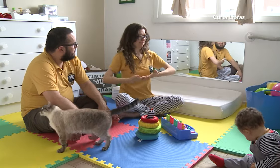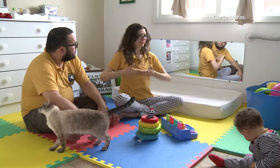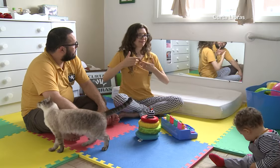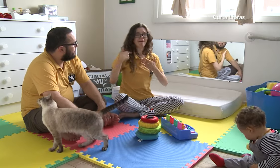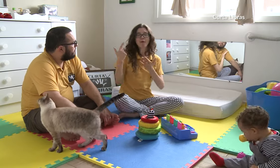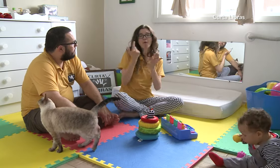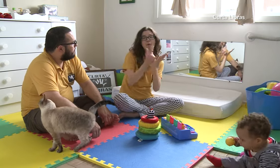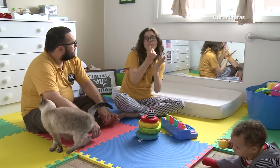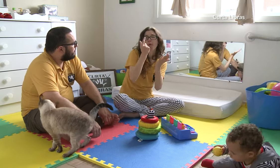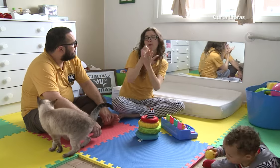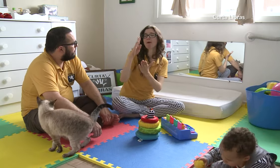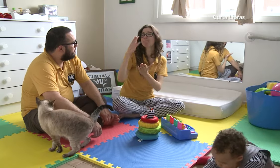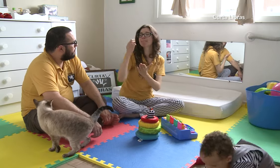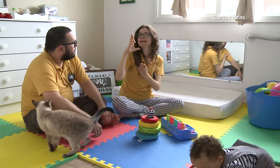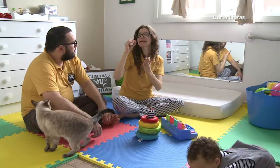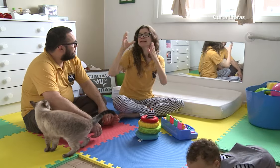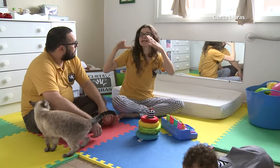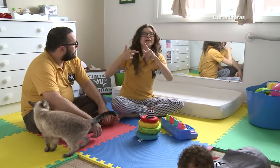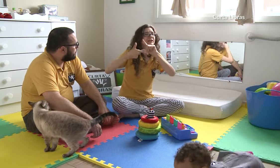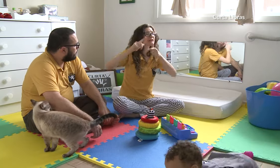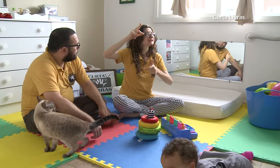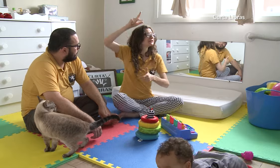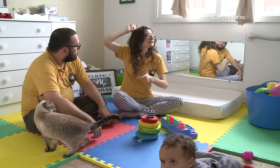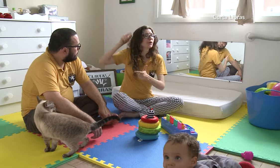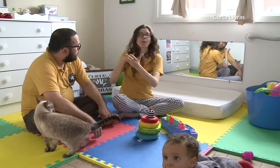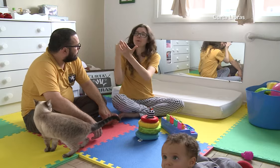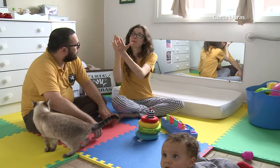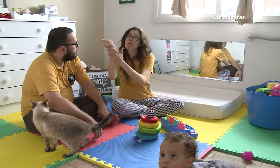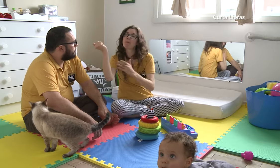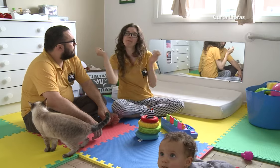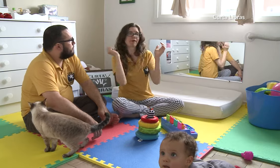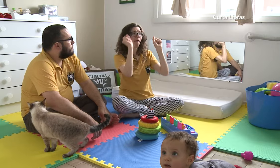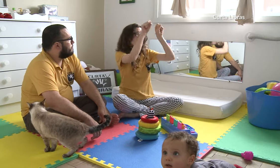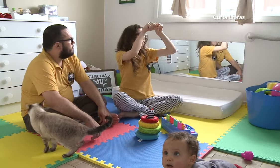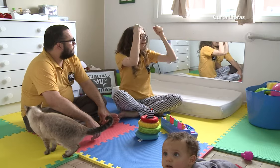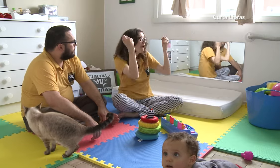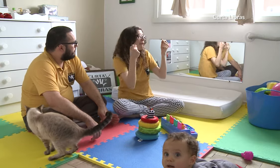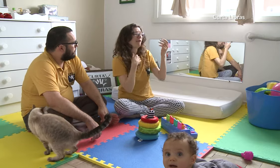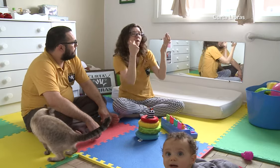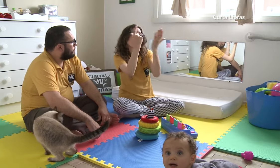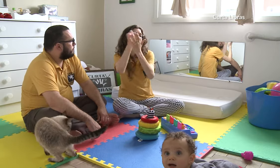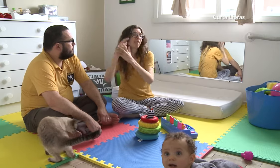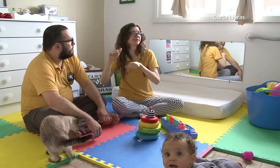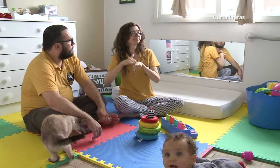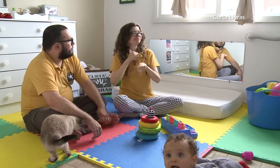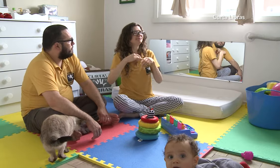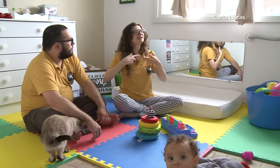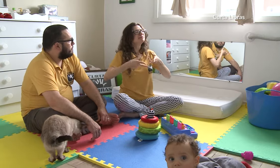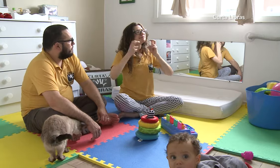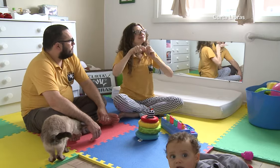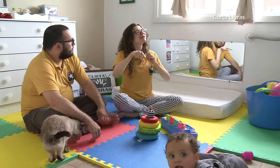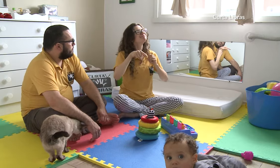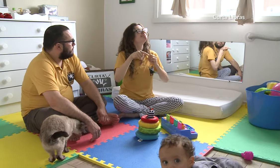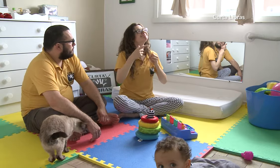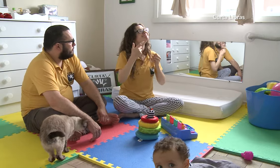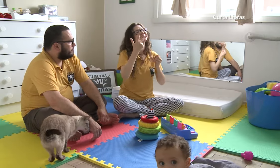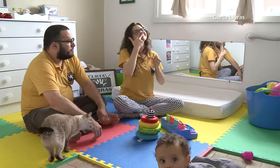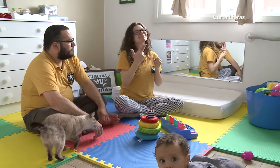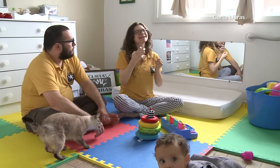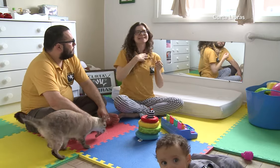as caixas, olhar, sem nada de tecnologia, tendo autonomia mesmo, escolhendo os brinquedos dormindo e acordando no tempo